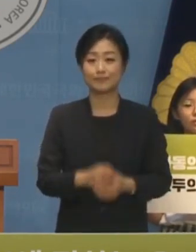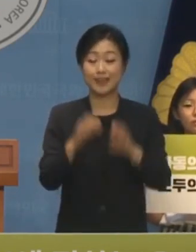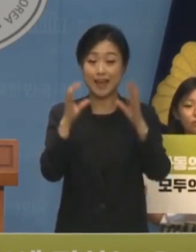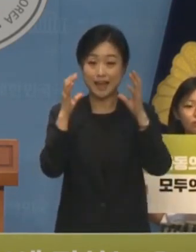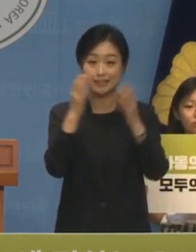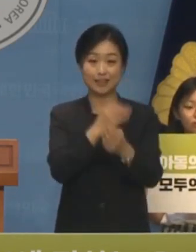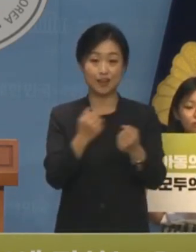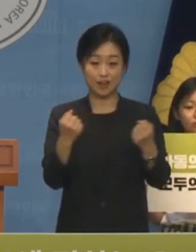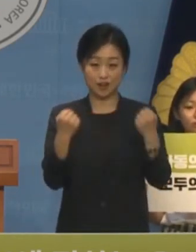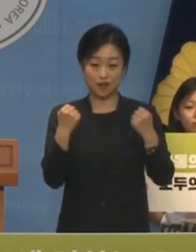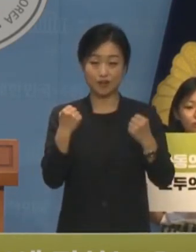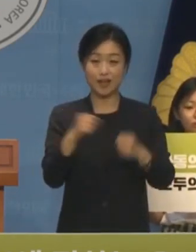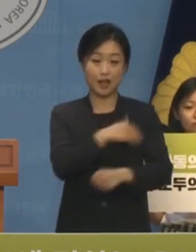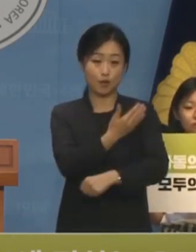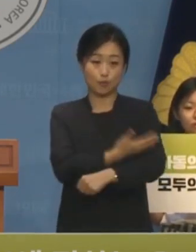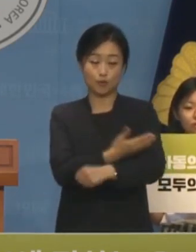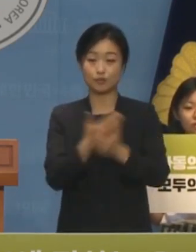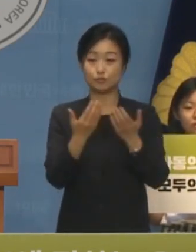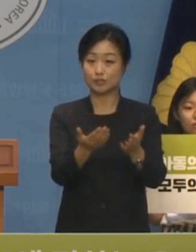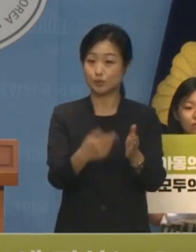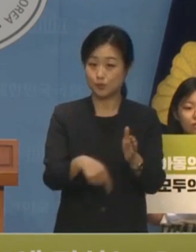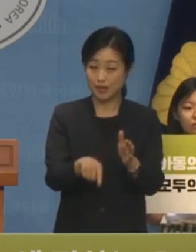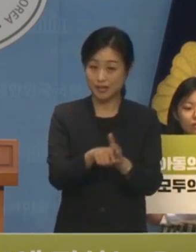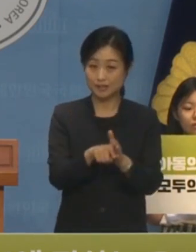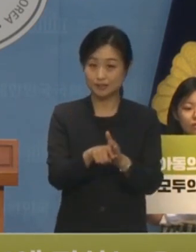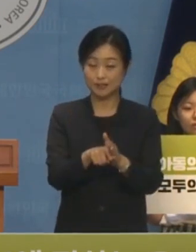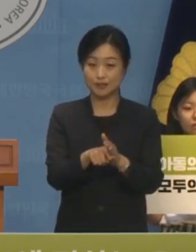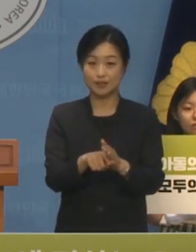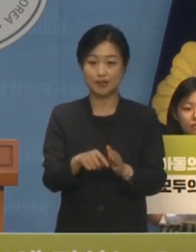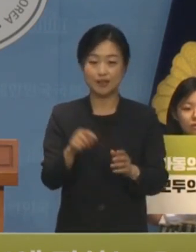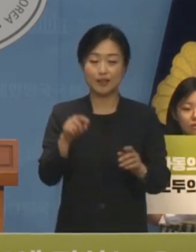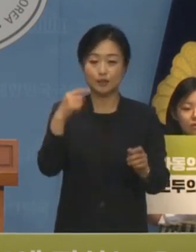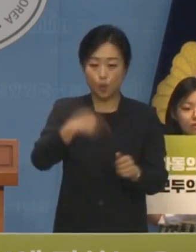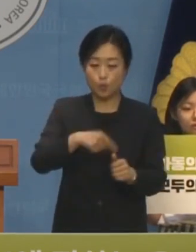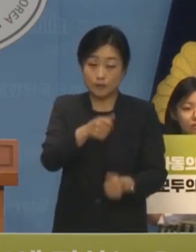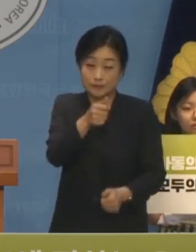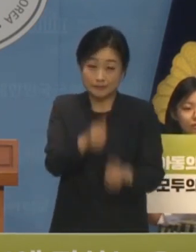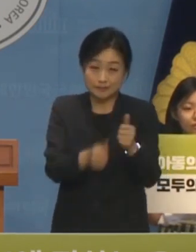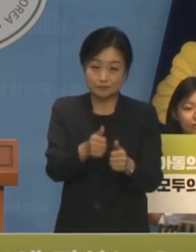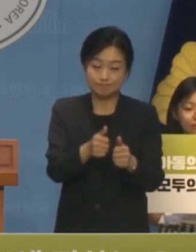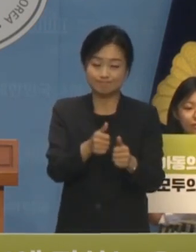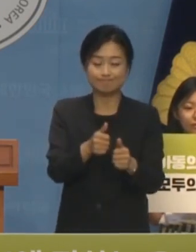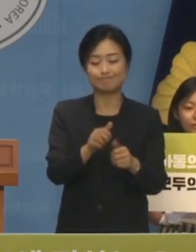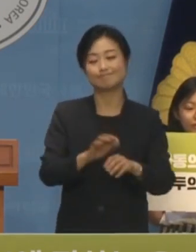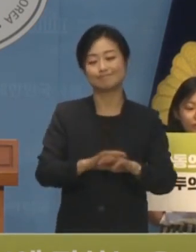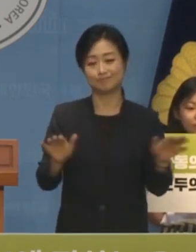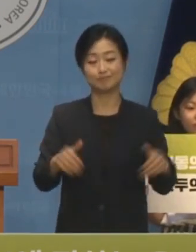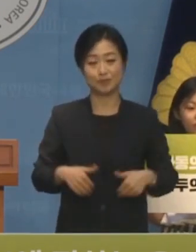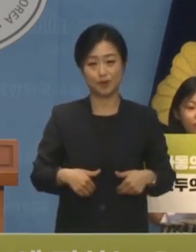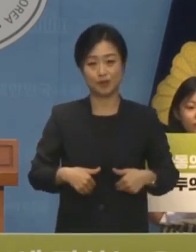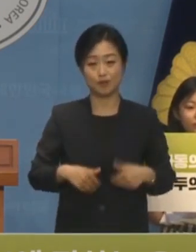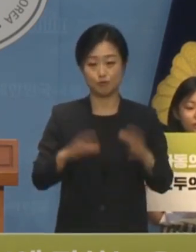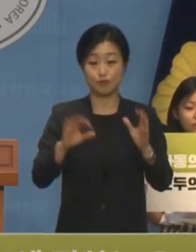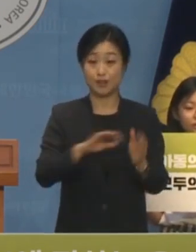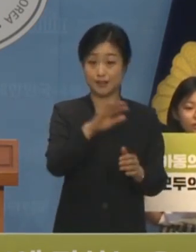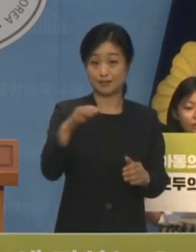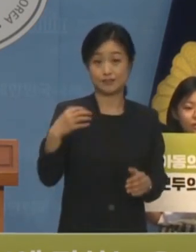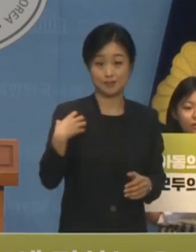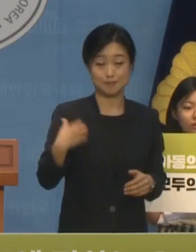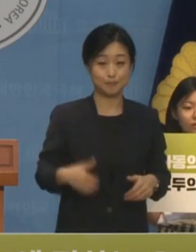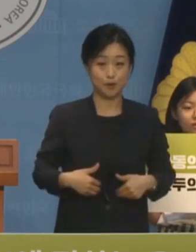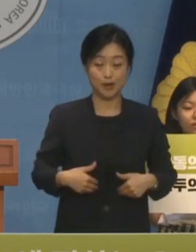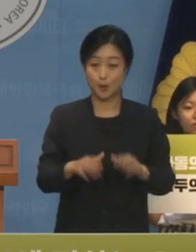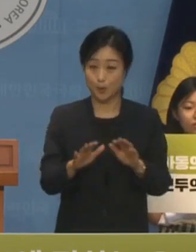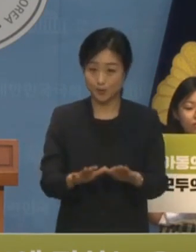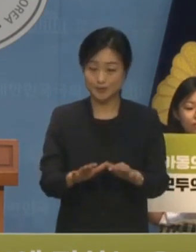아이들의 건강권 확보를 위해서 경쟁적인 교육 시스템을 개선하는 등 국가적인 과제가 매우 크다고 생각합니다. 오늘